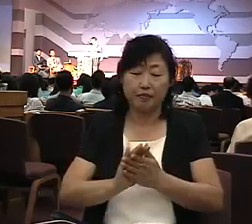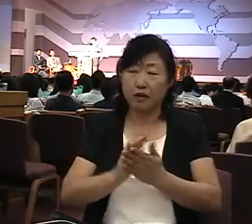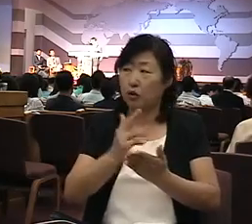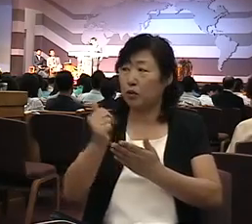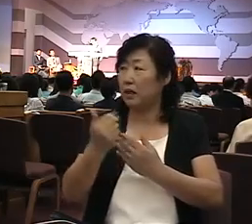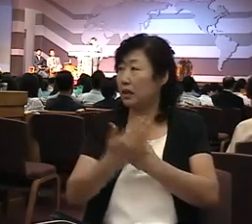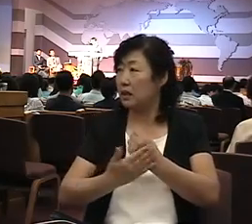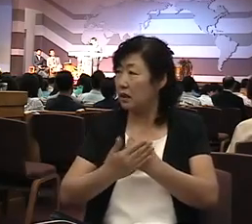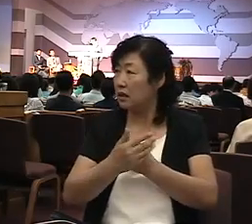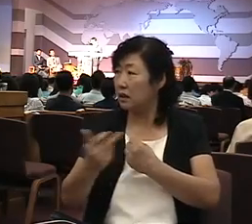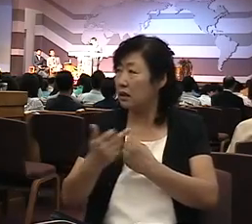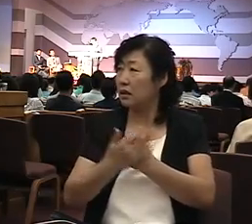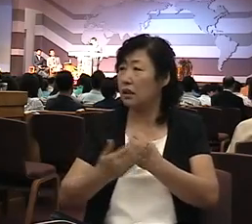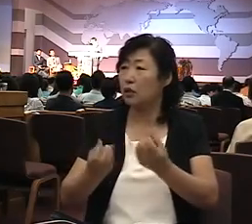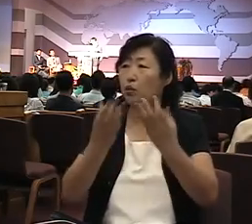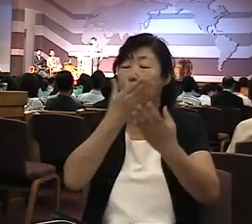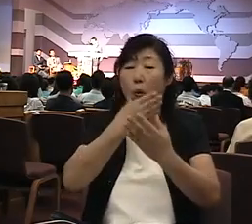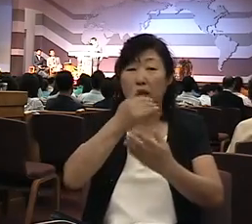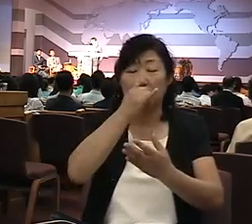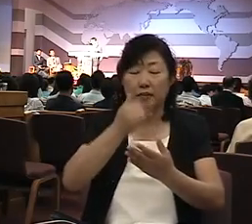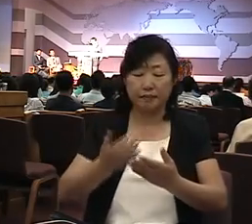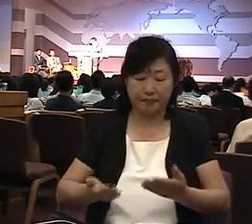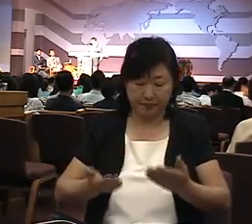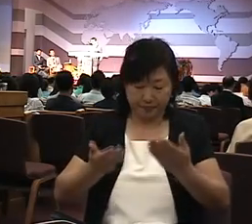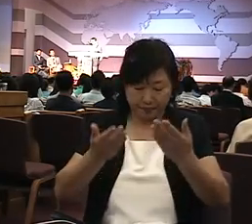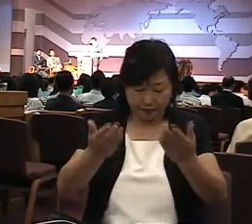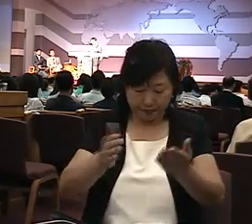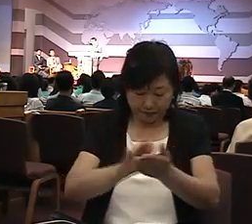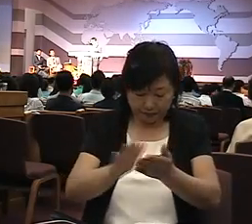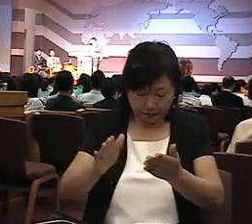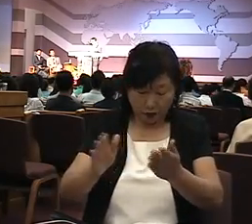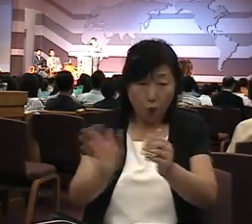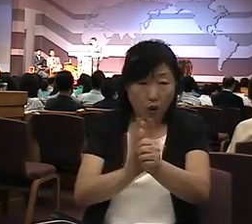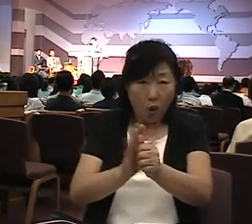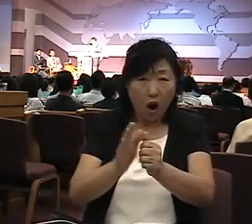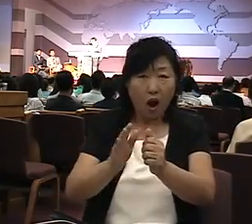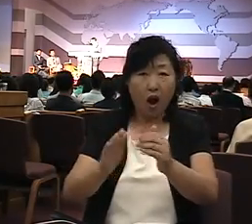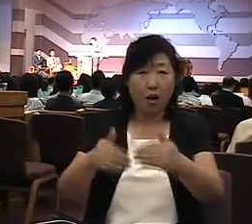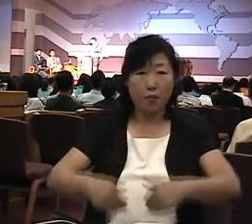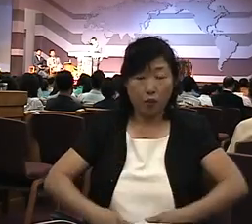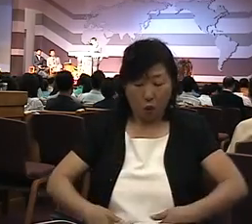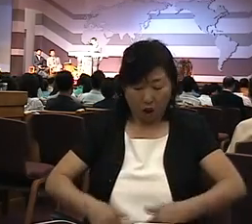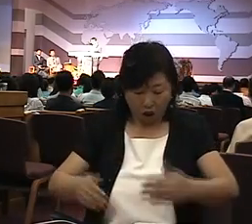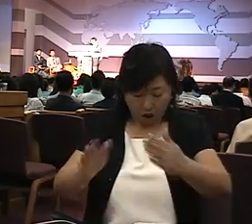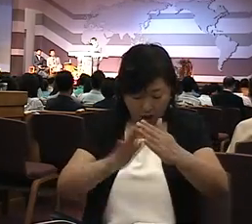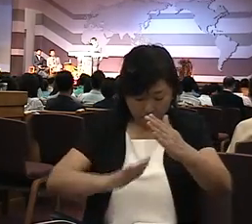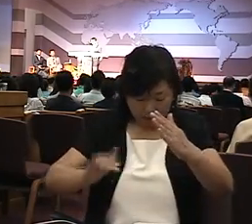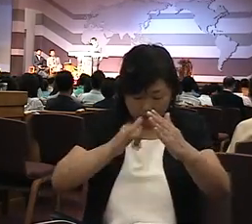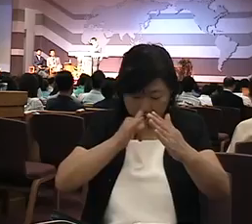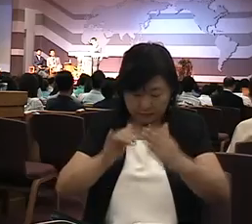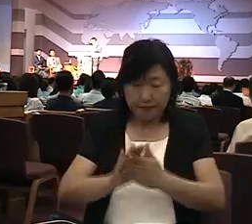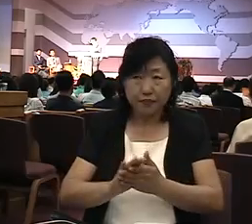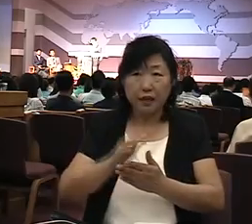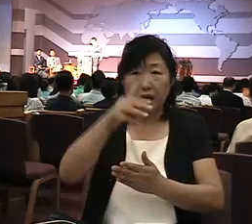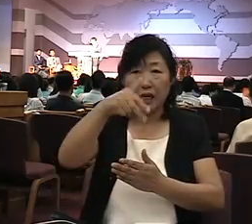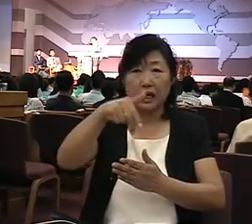또 축복을 빕니다. 또 우리의 위로가 필요한 가정들도 있습니다. 장정옥 권사님 지난주